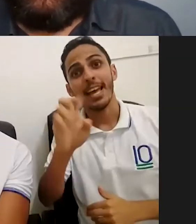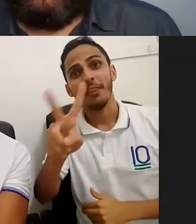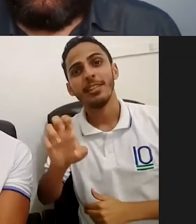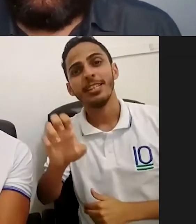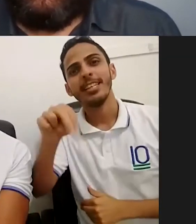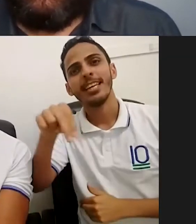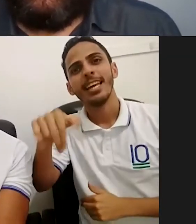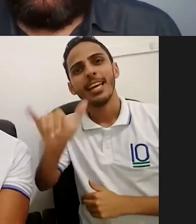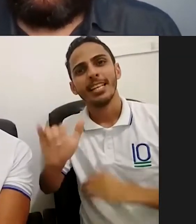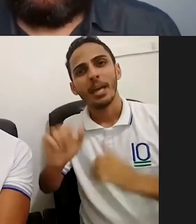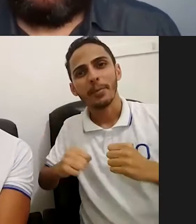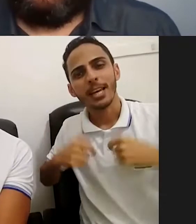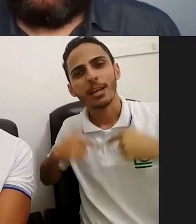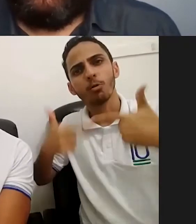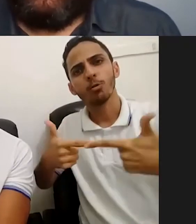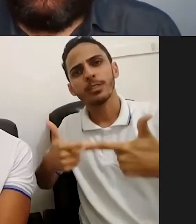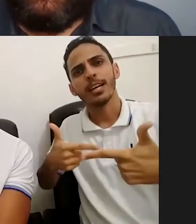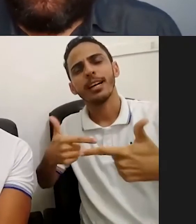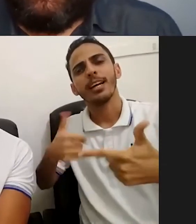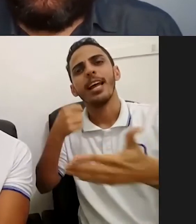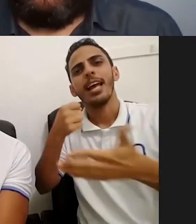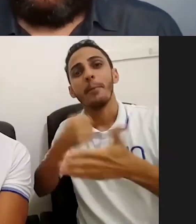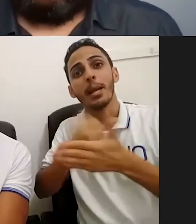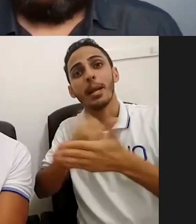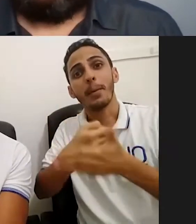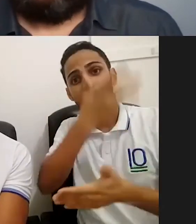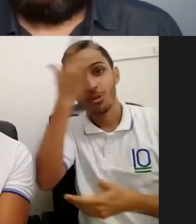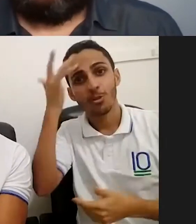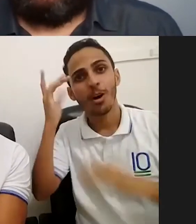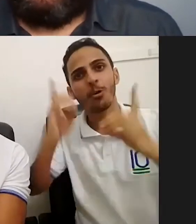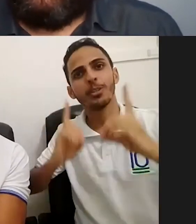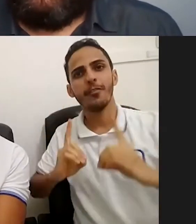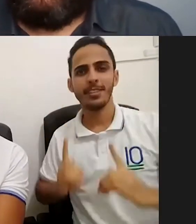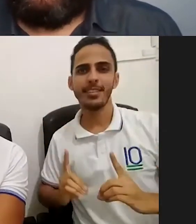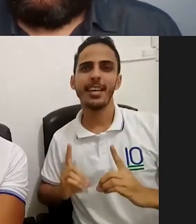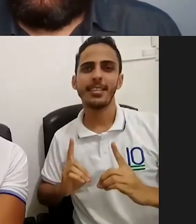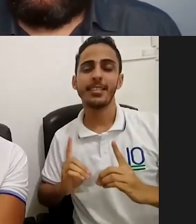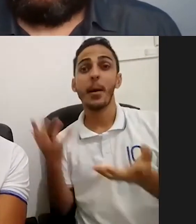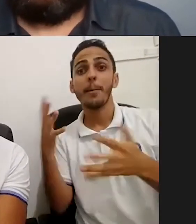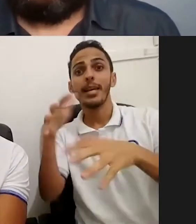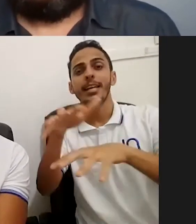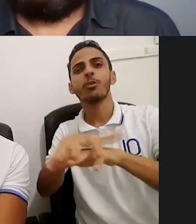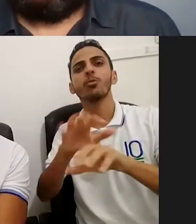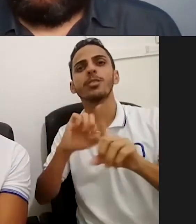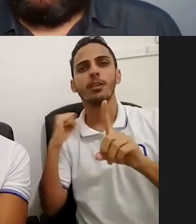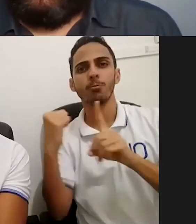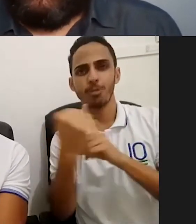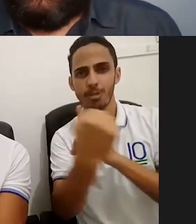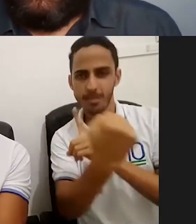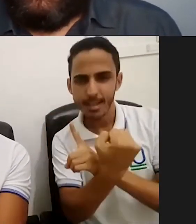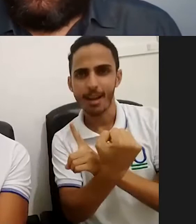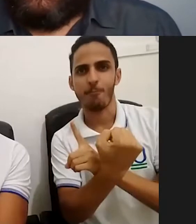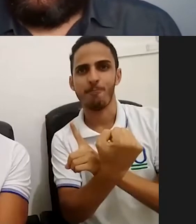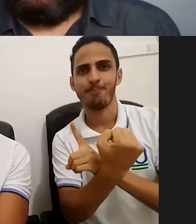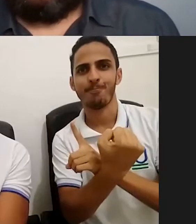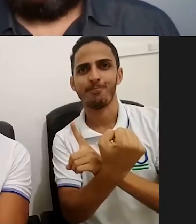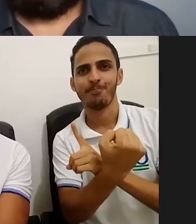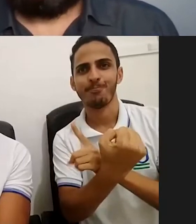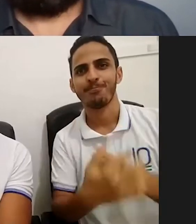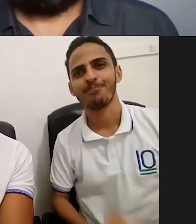é Evelyn. A minha luta é pela pessoa, pela função social.